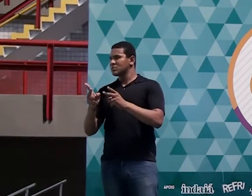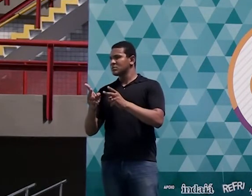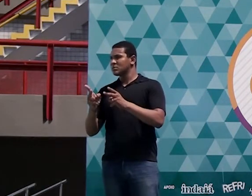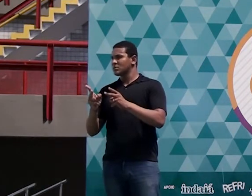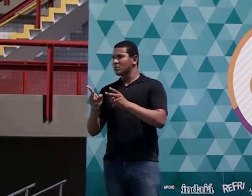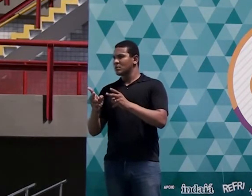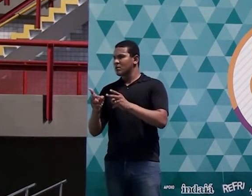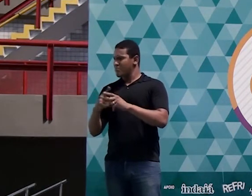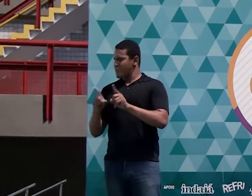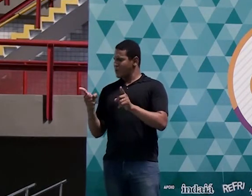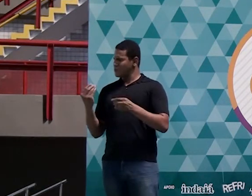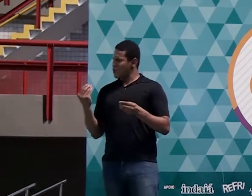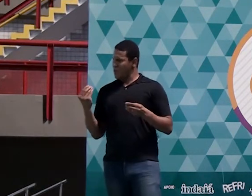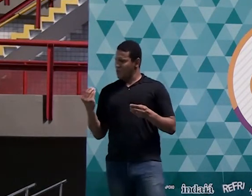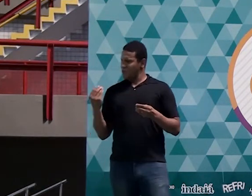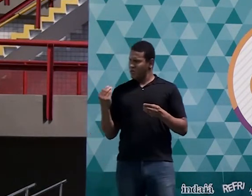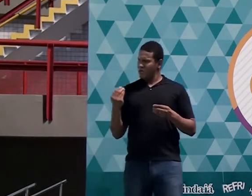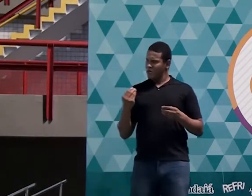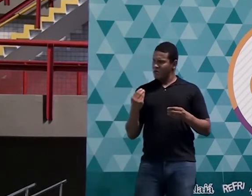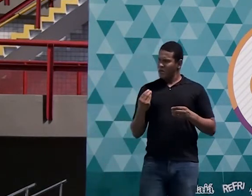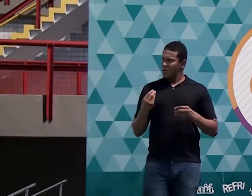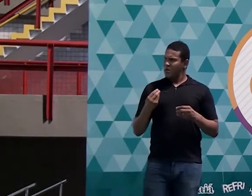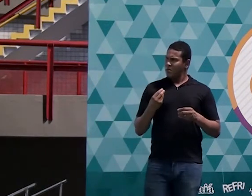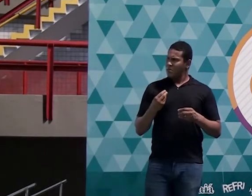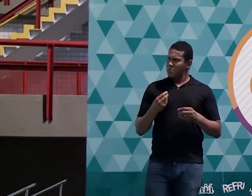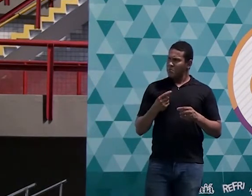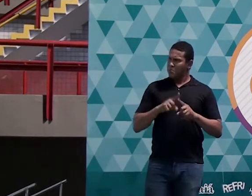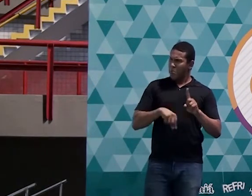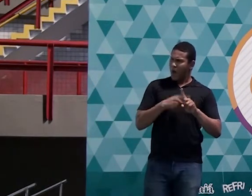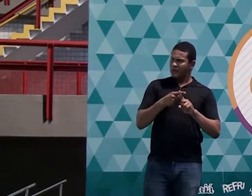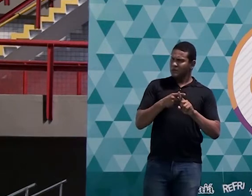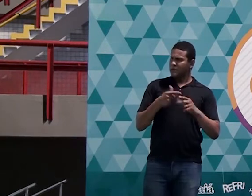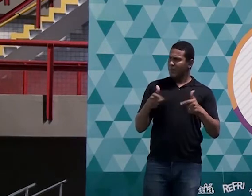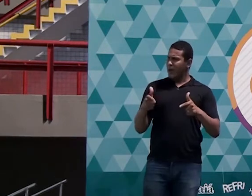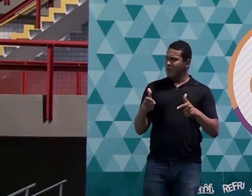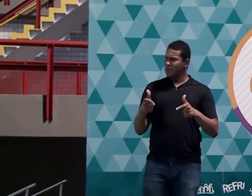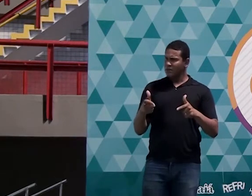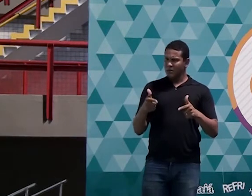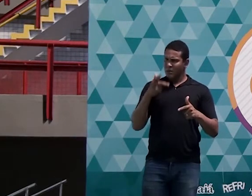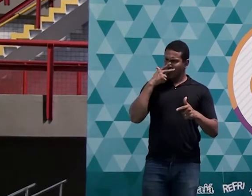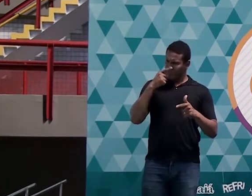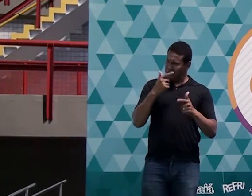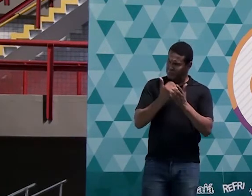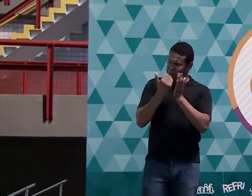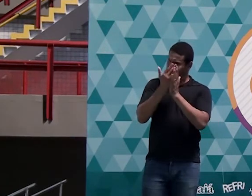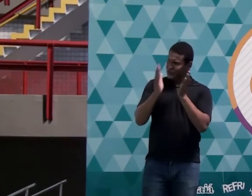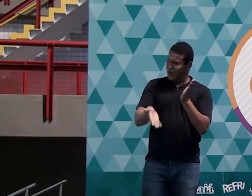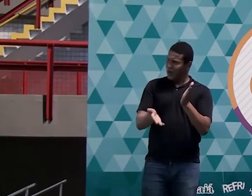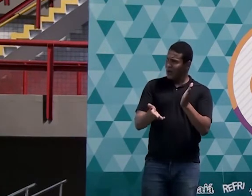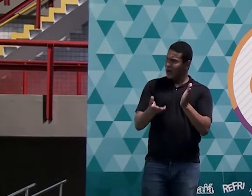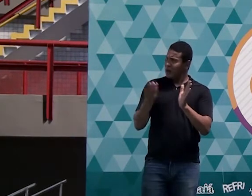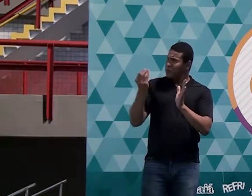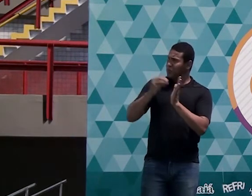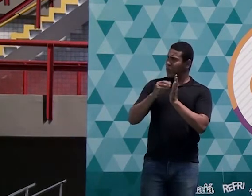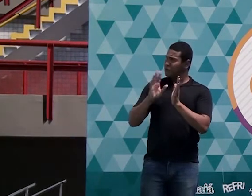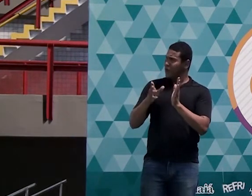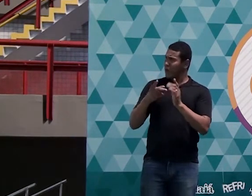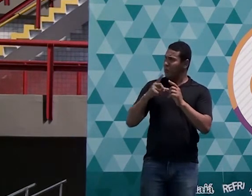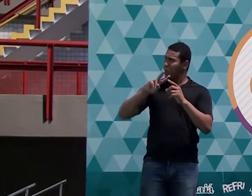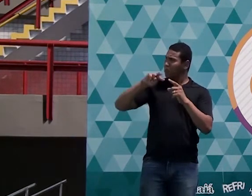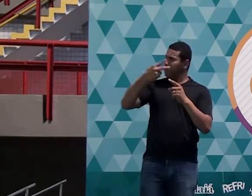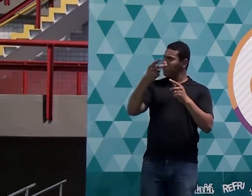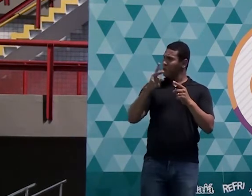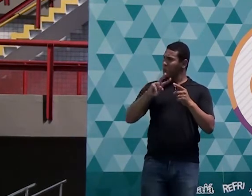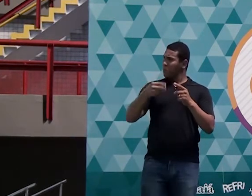mais o trabalho, ele não vai vender a mais? Vai. Mas o que é que era condenado? Aquela coisa de situação.